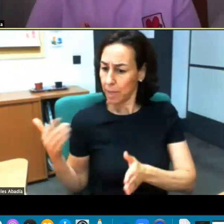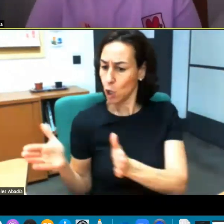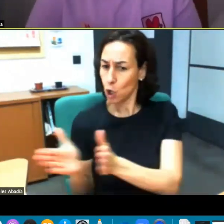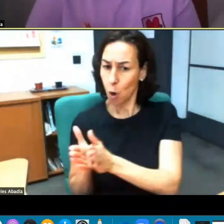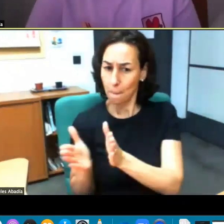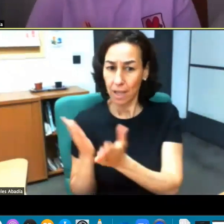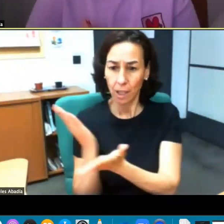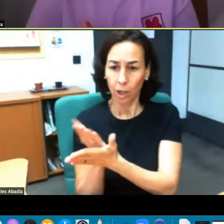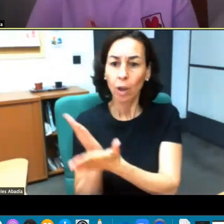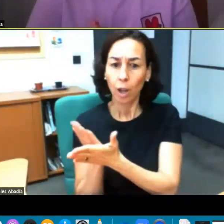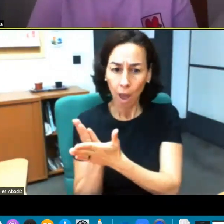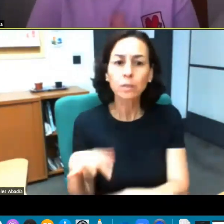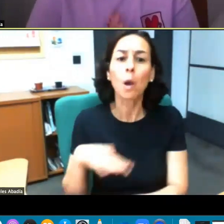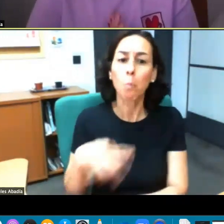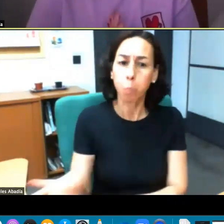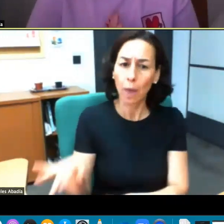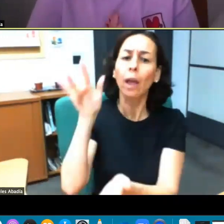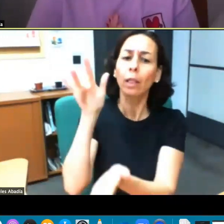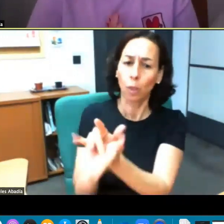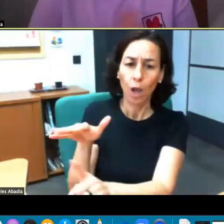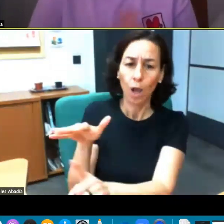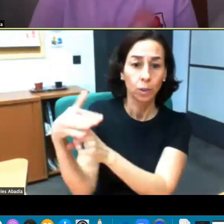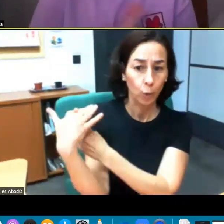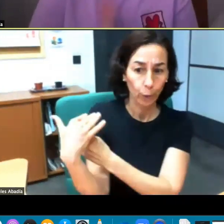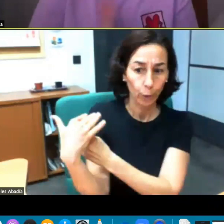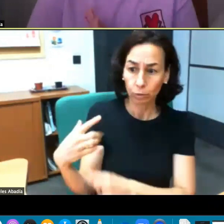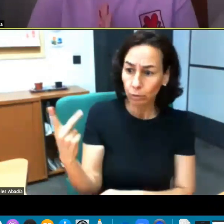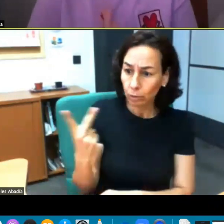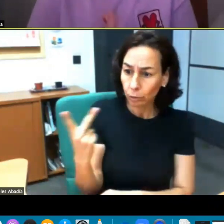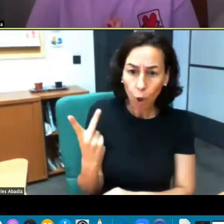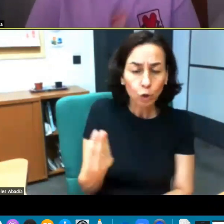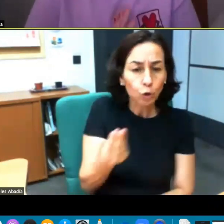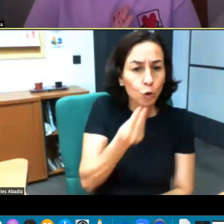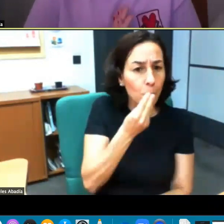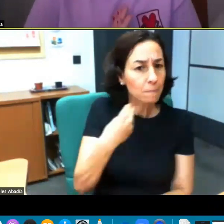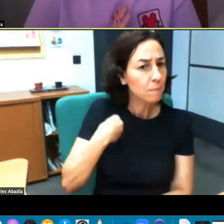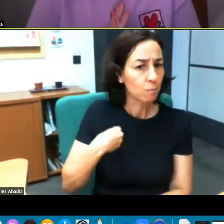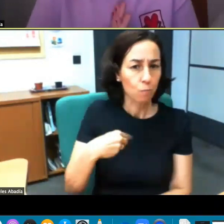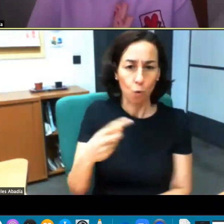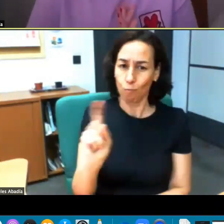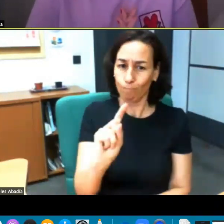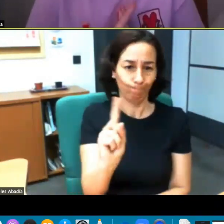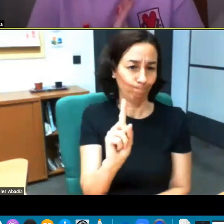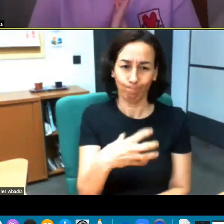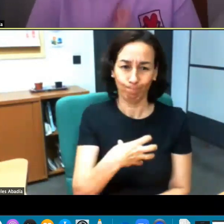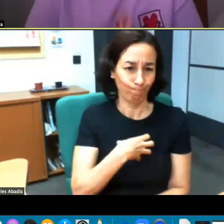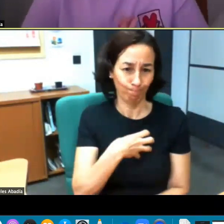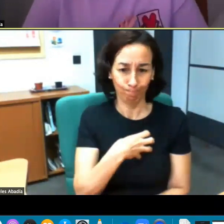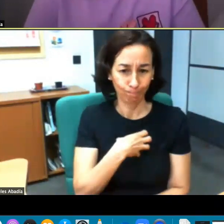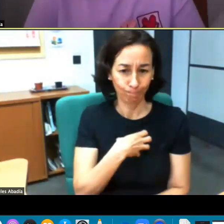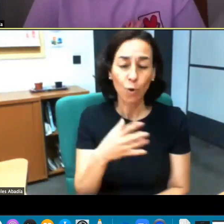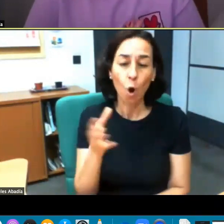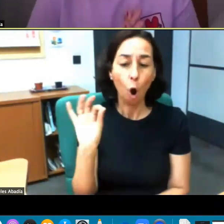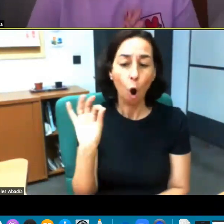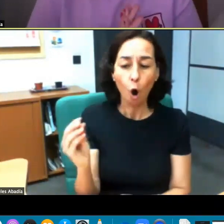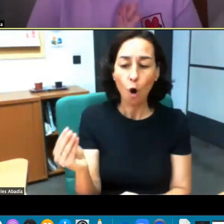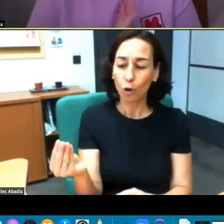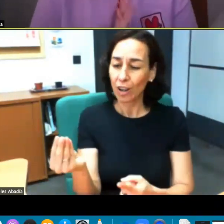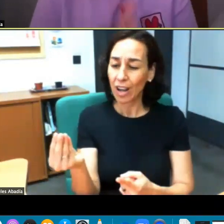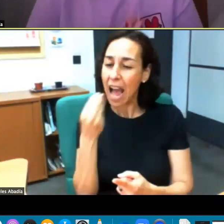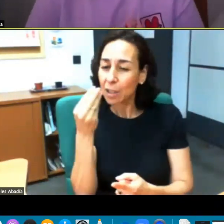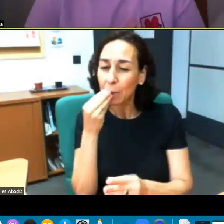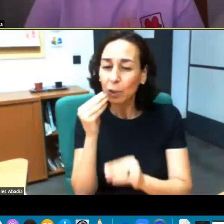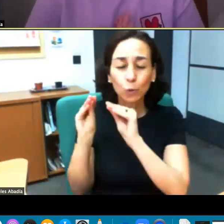puede estar en esa situación de no comer lo mismo que yo o tener dificultades a la hora de desarrollar su dieta o cualquier